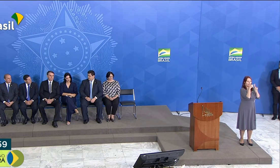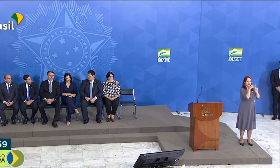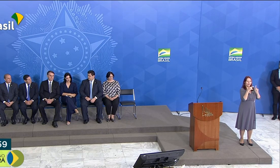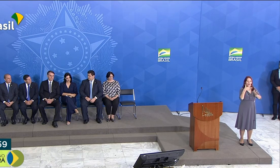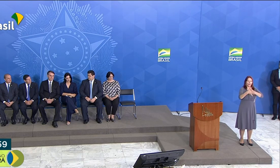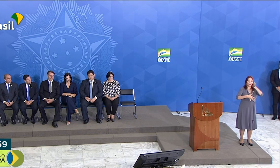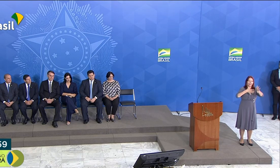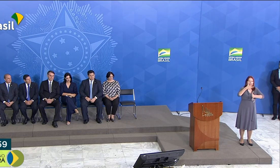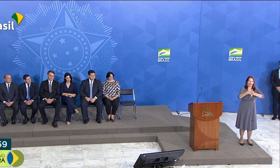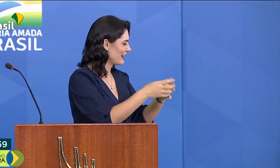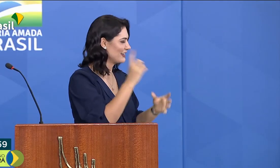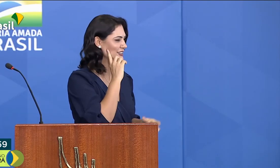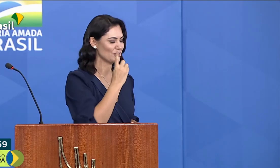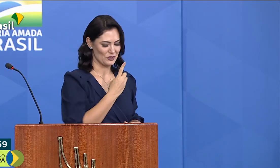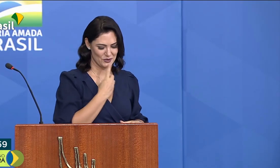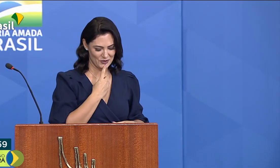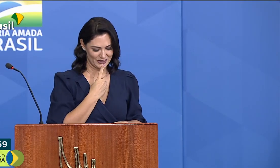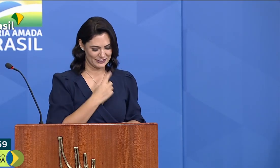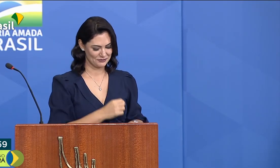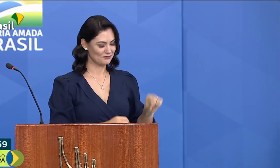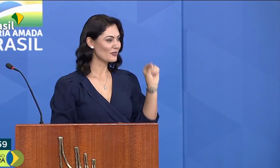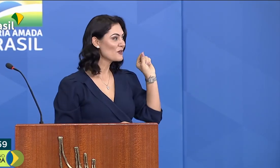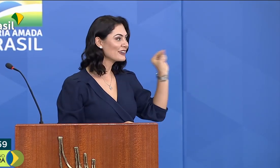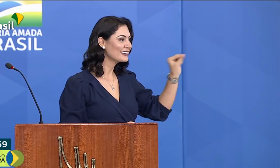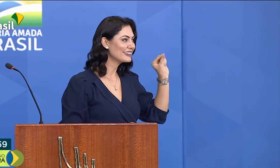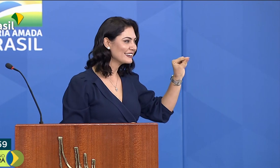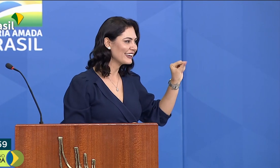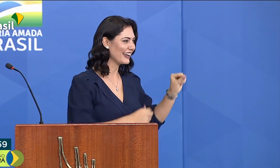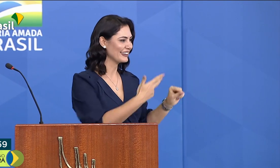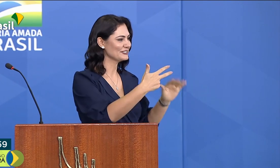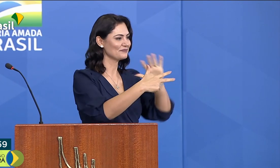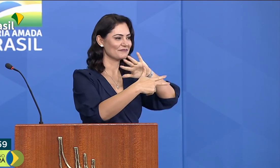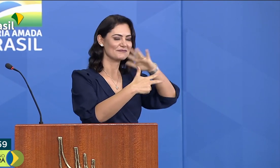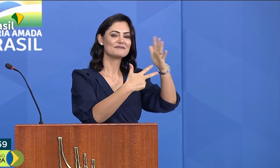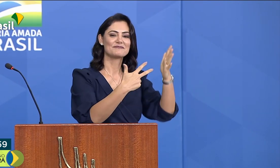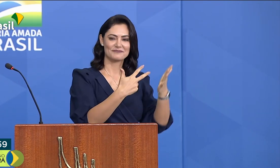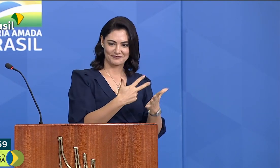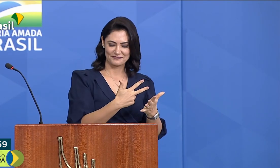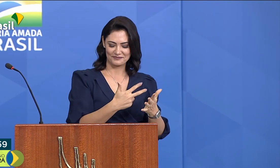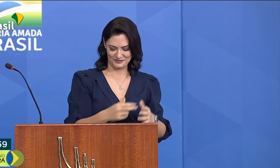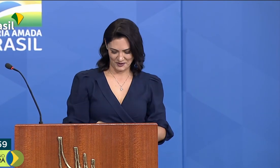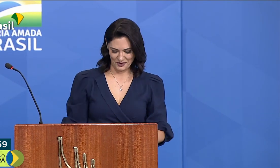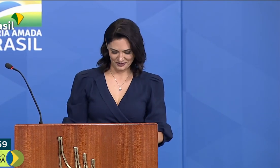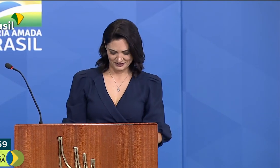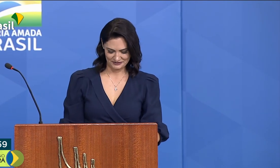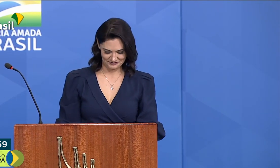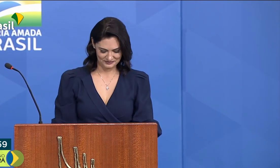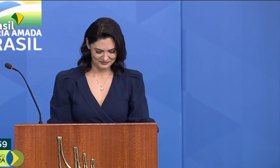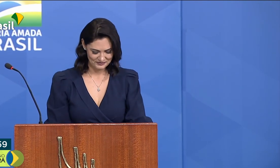governo federal. A primeira-dama Michele Bolsonaro discursou no evento usando a língua brasileira de sinais.